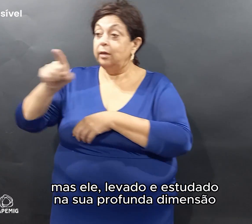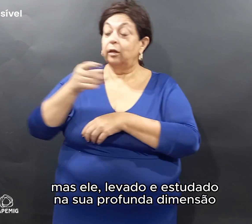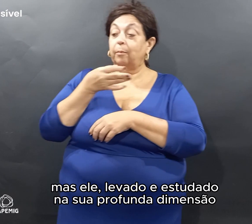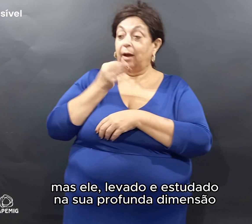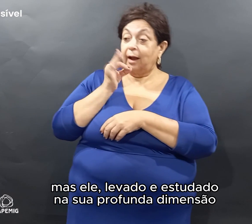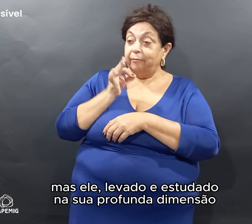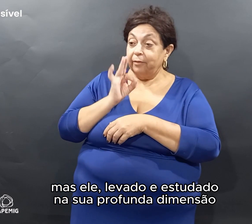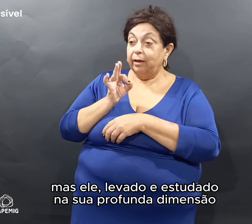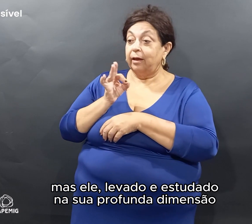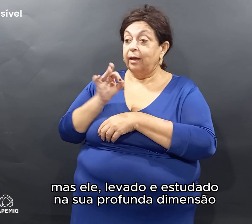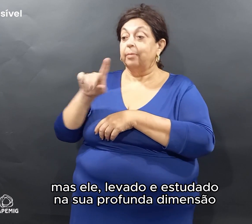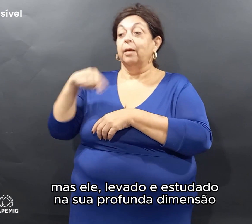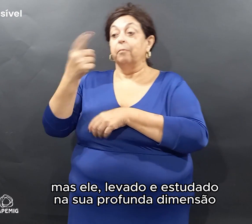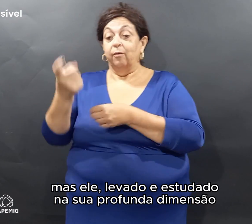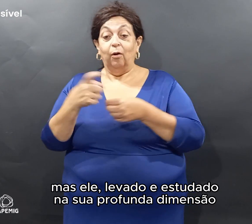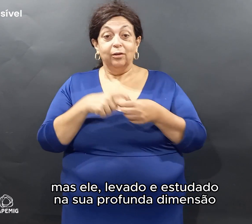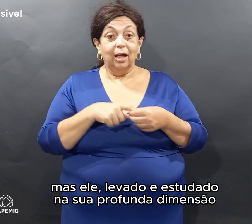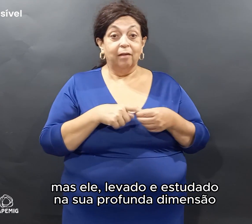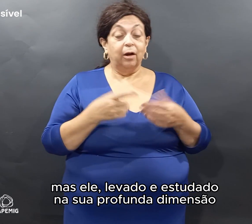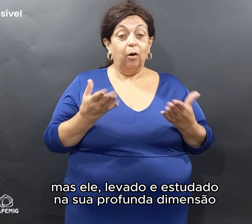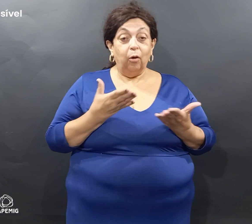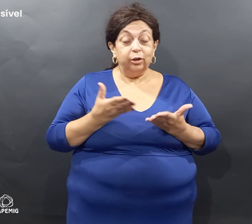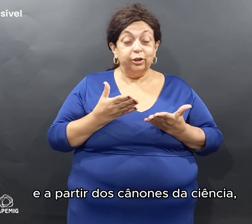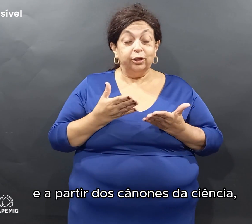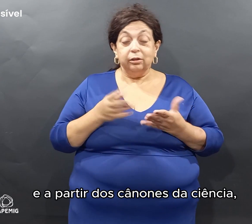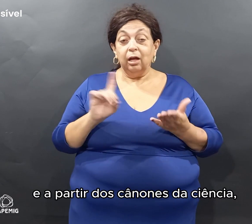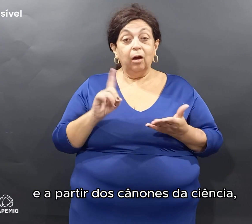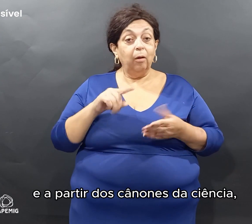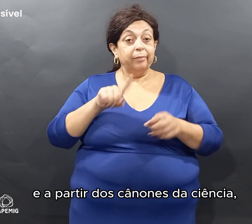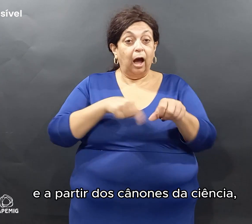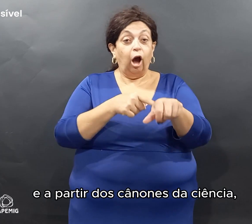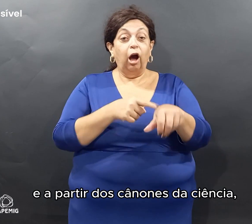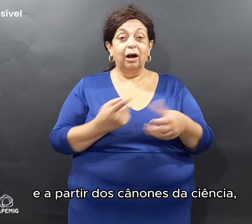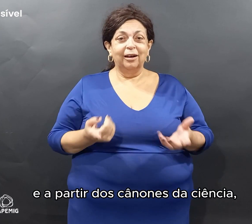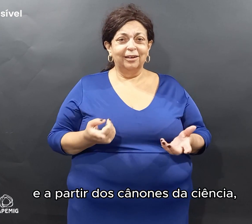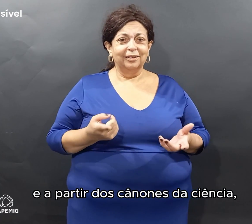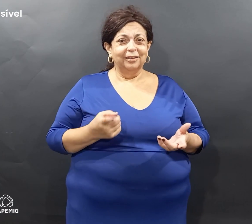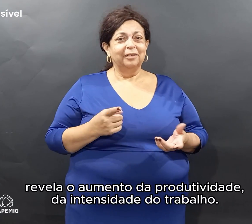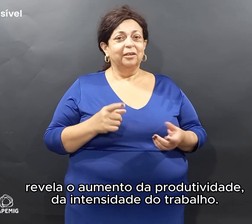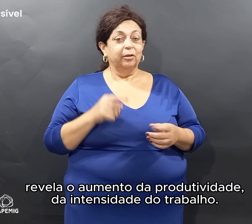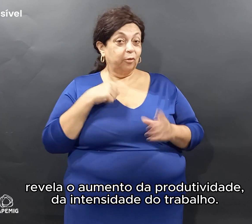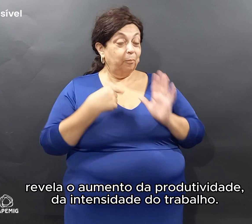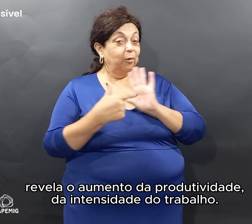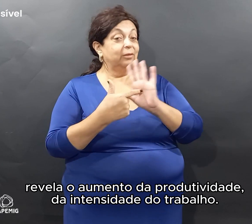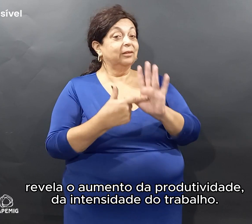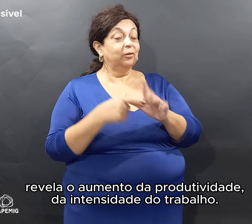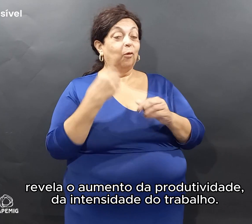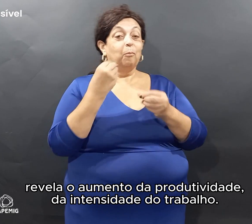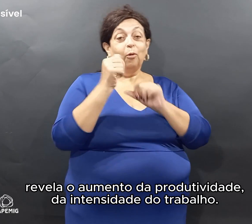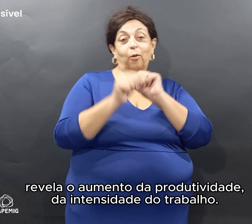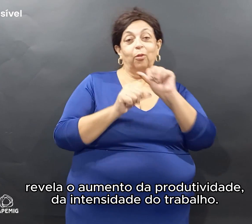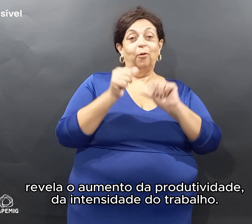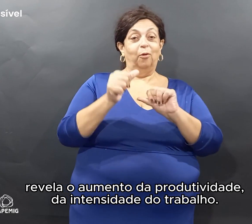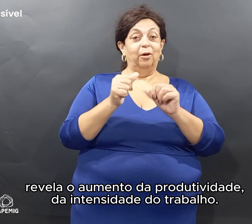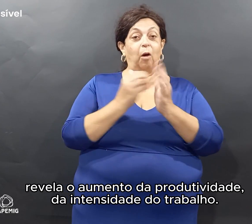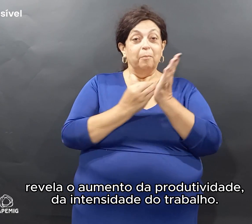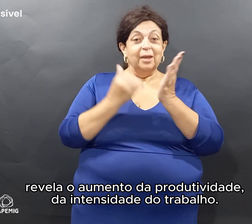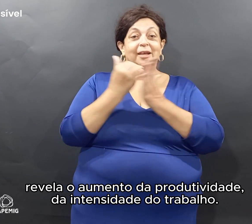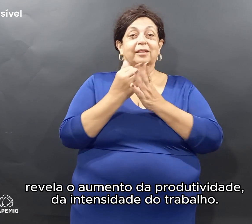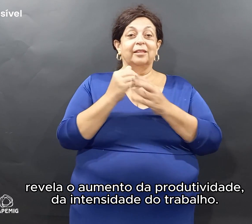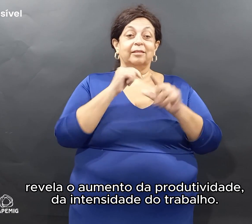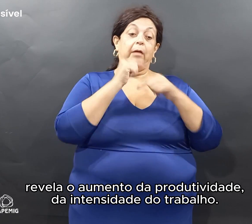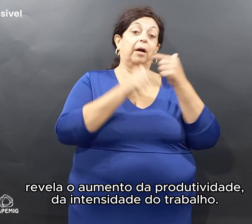né, estudado na sua profunda dimensão e a partir dos cânones da ciência, revelam o aumento da produtividade,